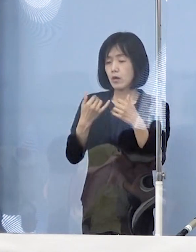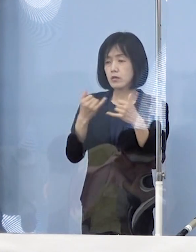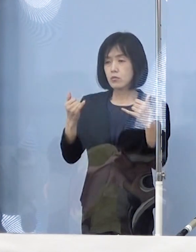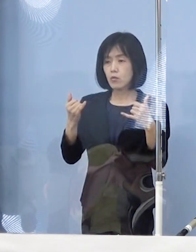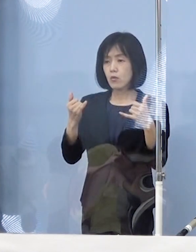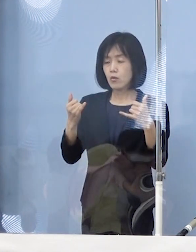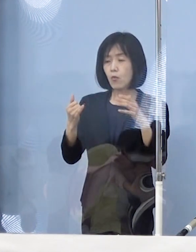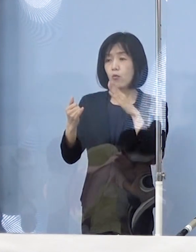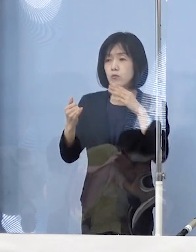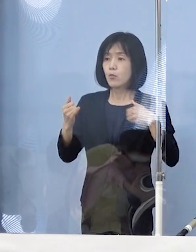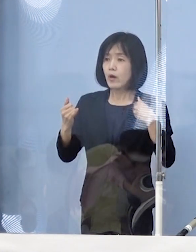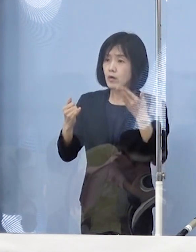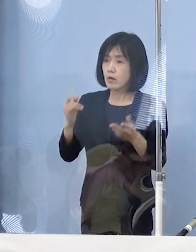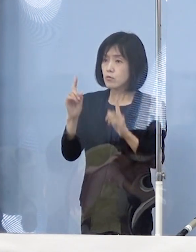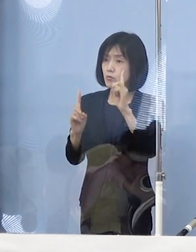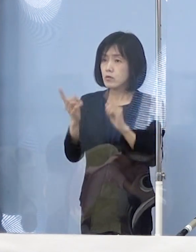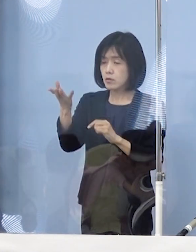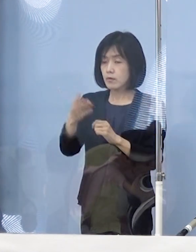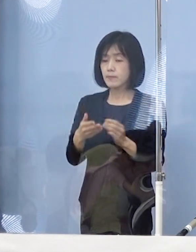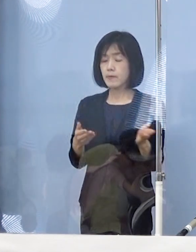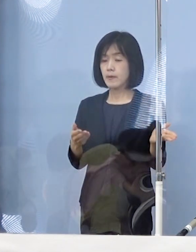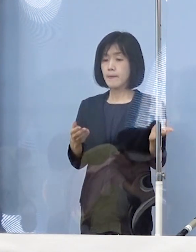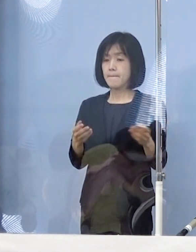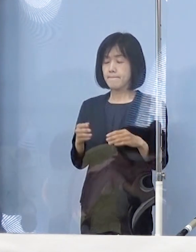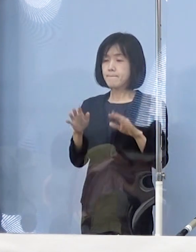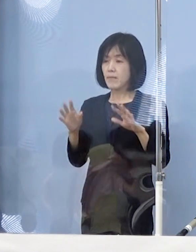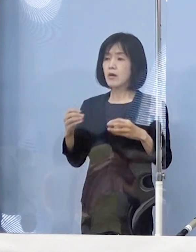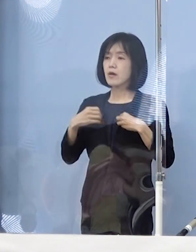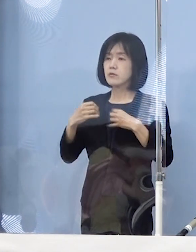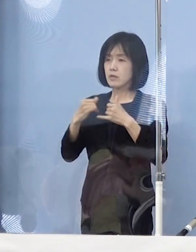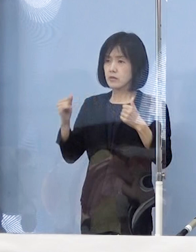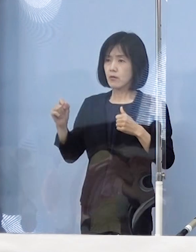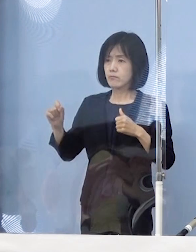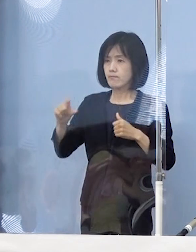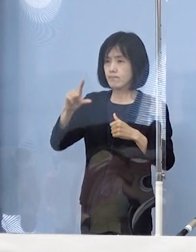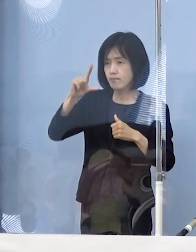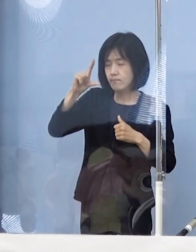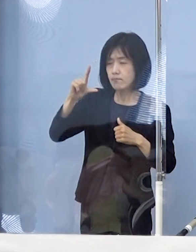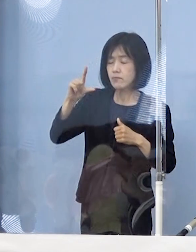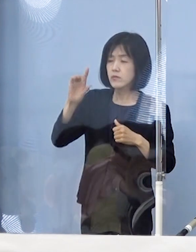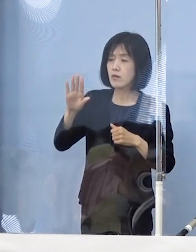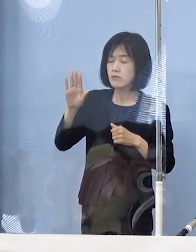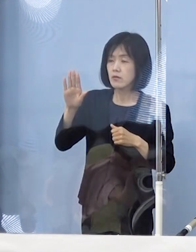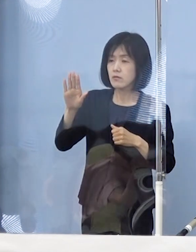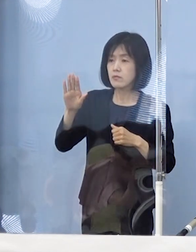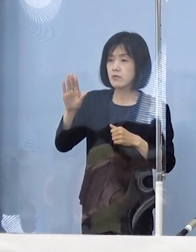ちらなんでしょうか。 もちろん人数はとても多いという状況ではあるんですが、